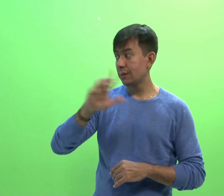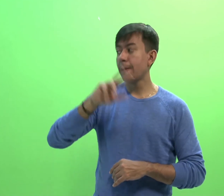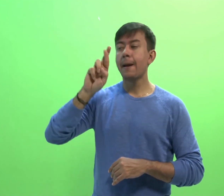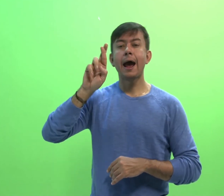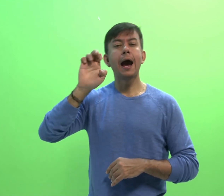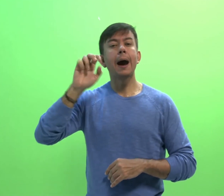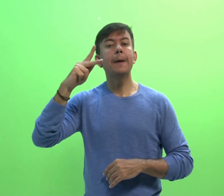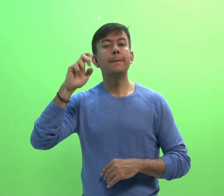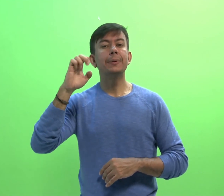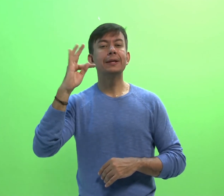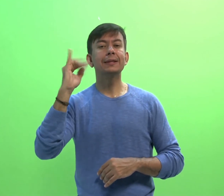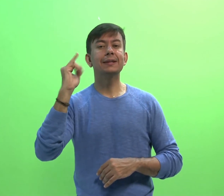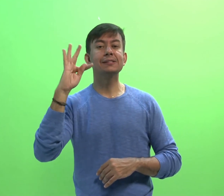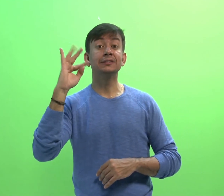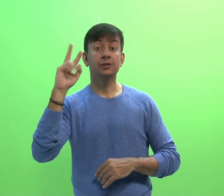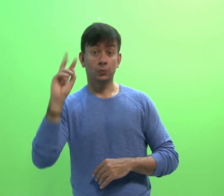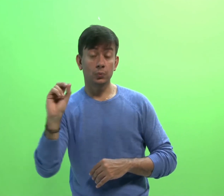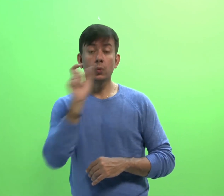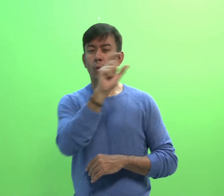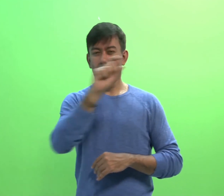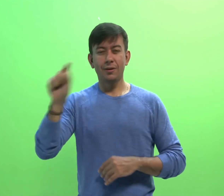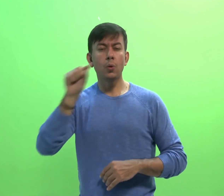Bidirecional, linear, vertical e arbitrário.